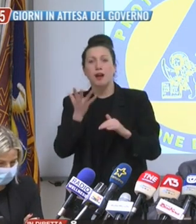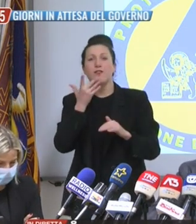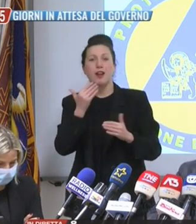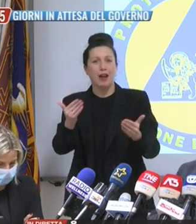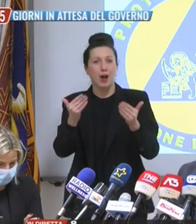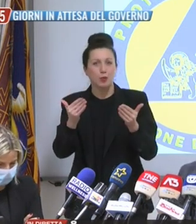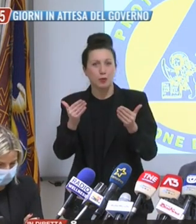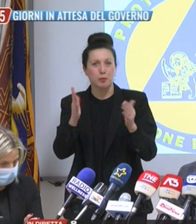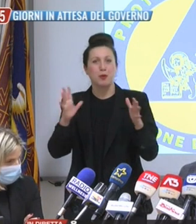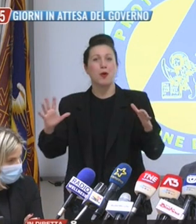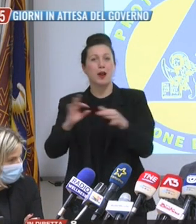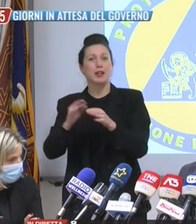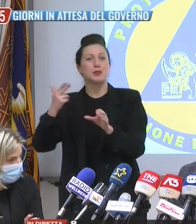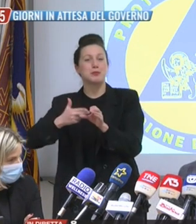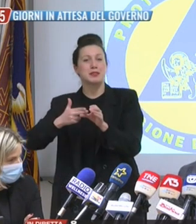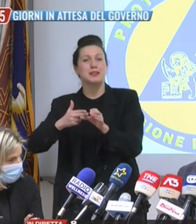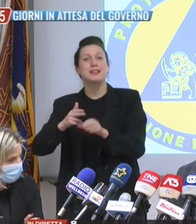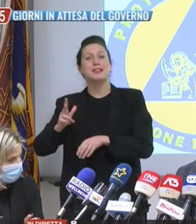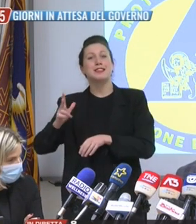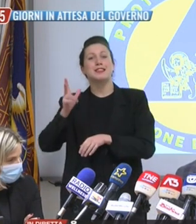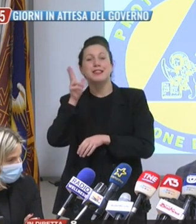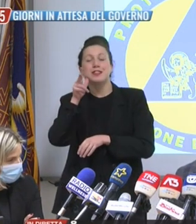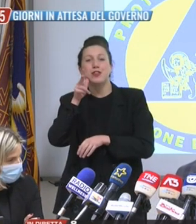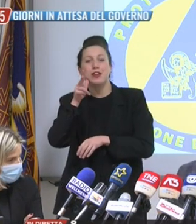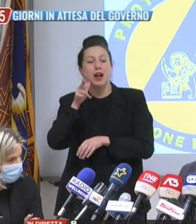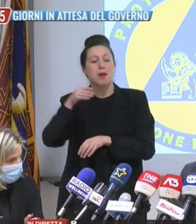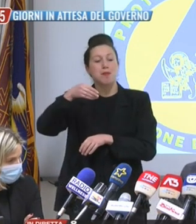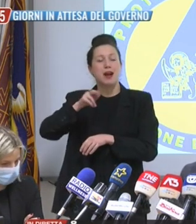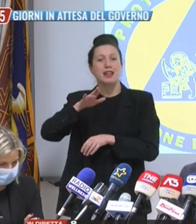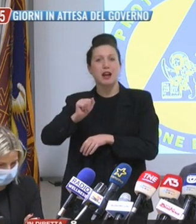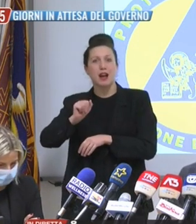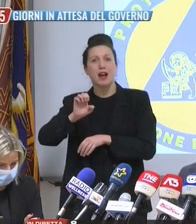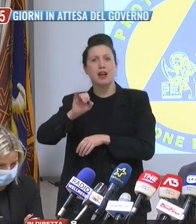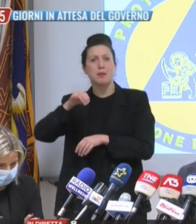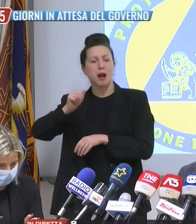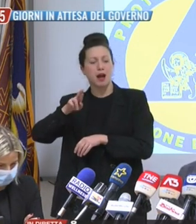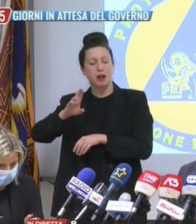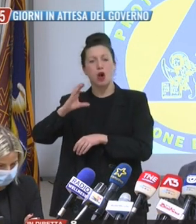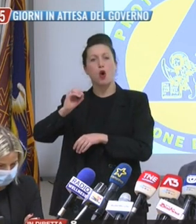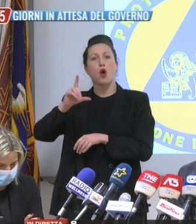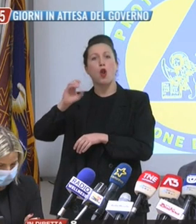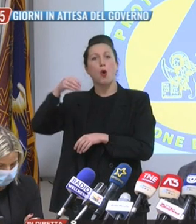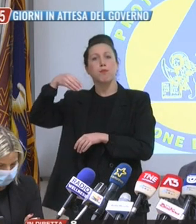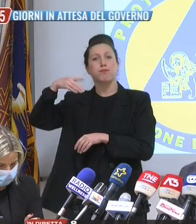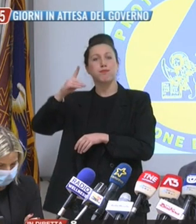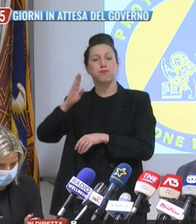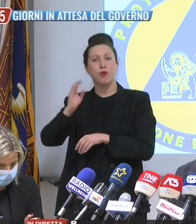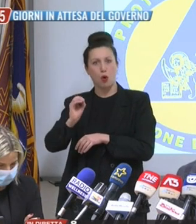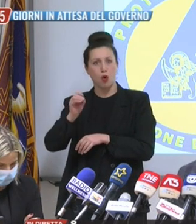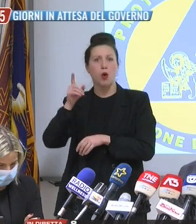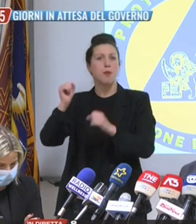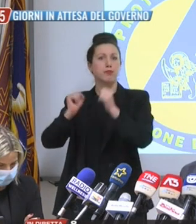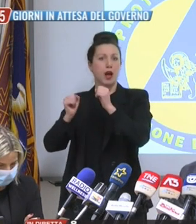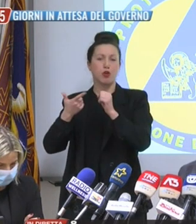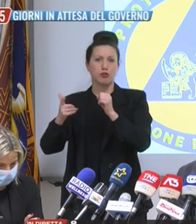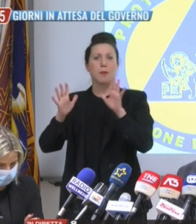proposito di spritz alla signora Maria Aymar Colombo, che non è che è un bar, ma ha compiuto oggi, compie oggi